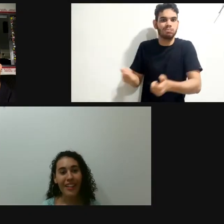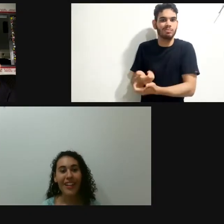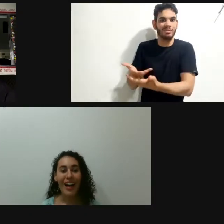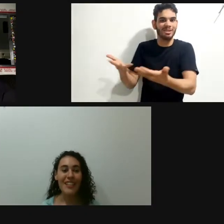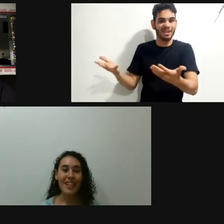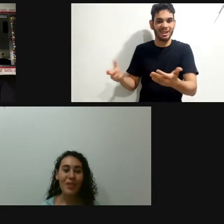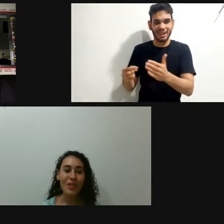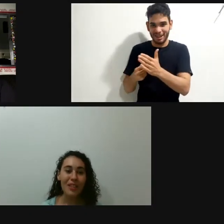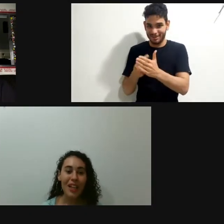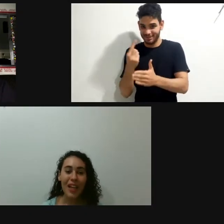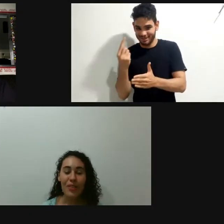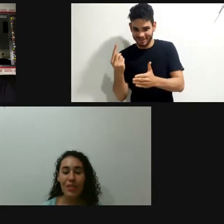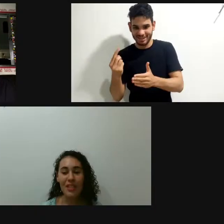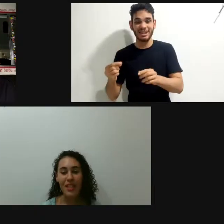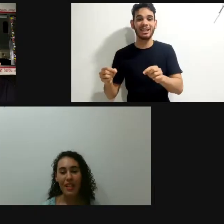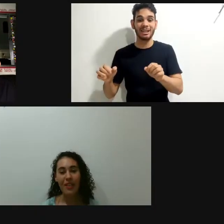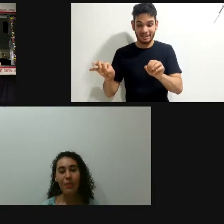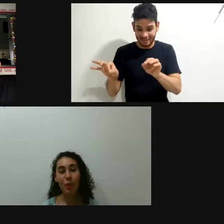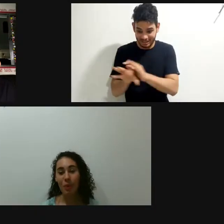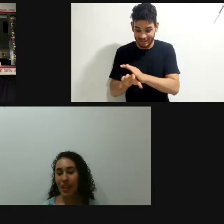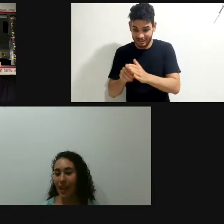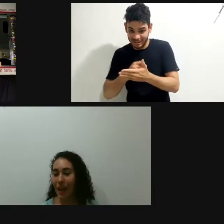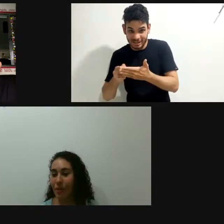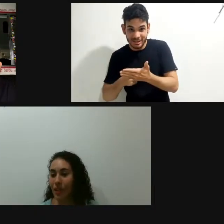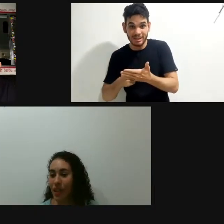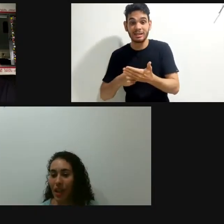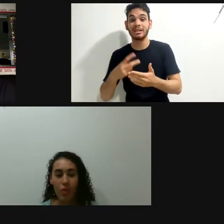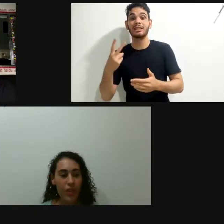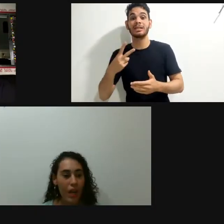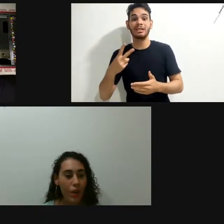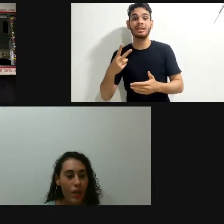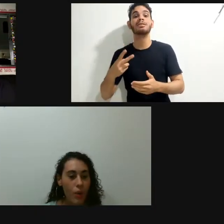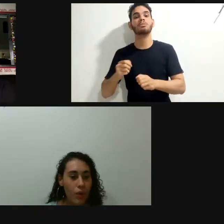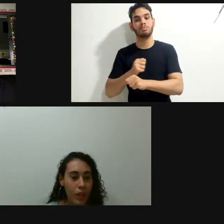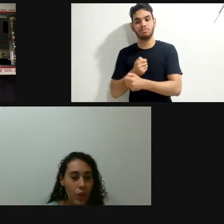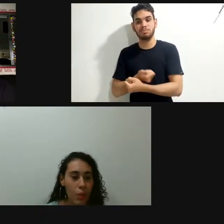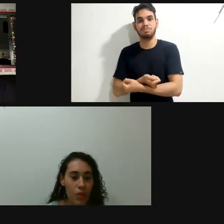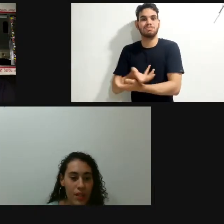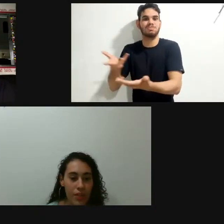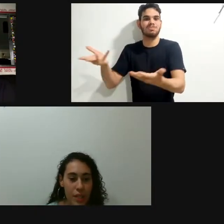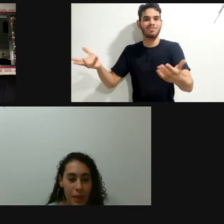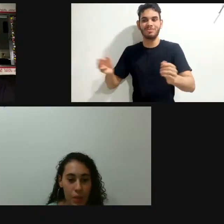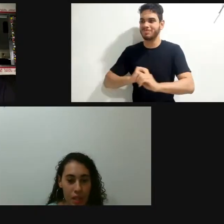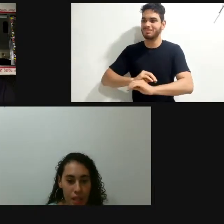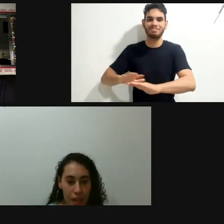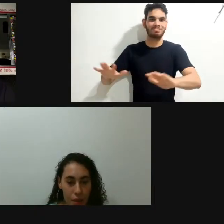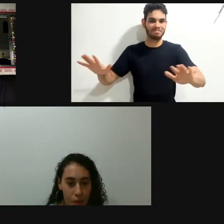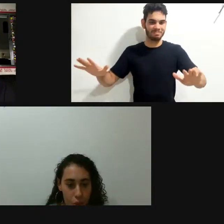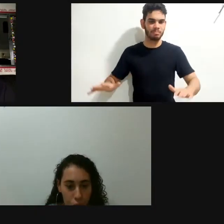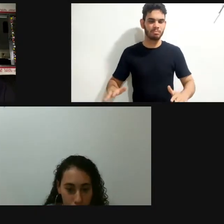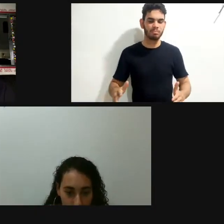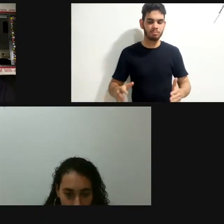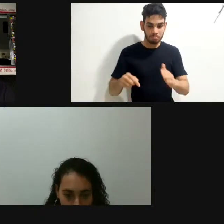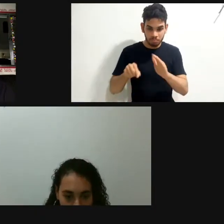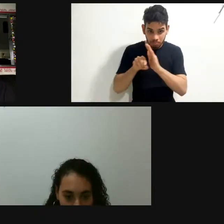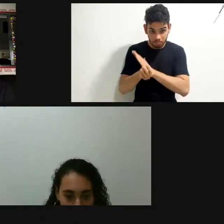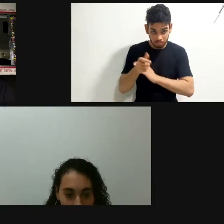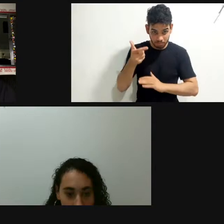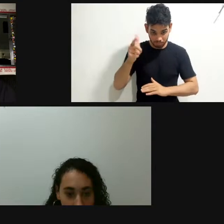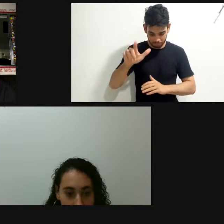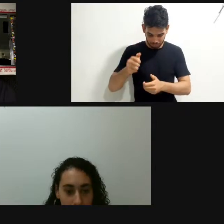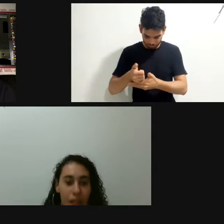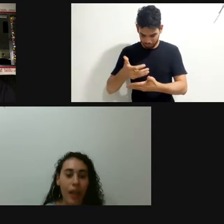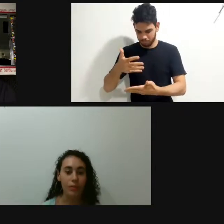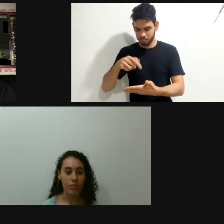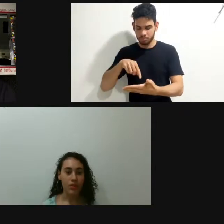mangá. A segunda é você publicar. Eu vi agora o outro, que é como você faz para conciliar os estudos com a